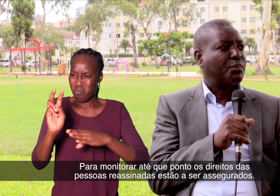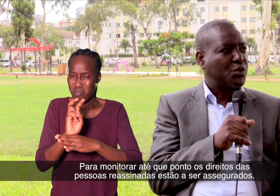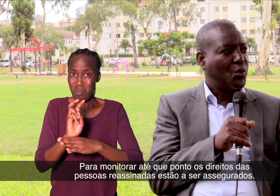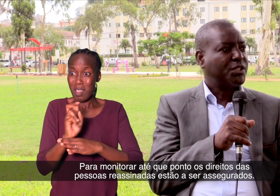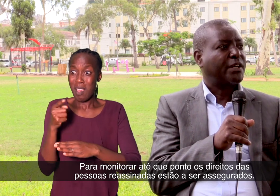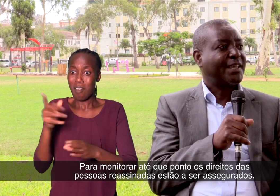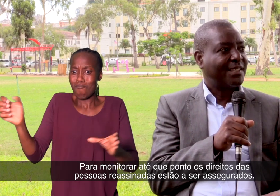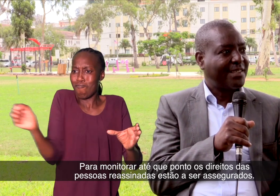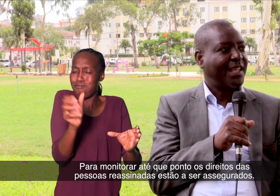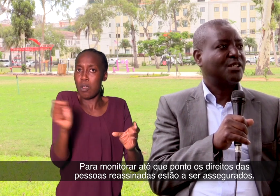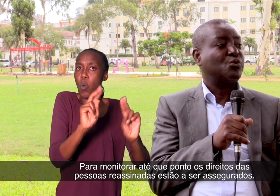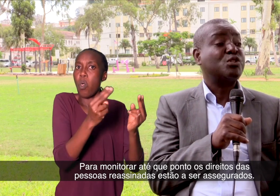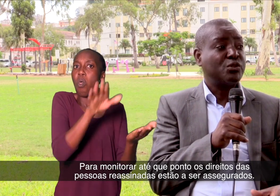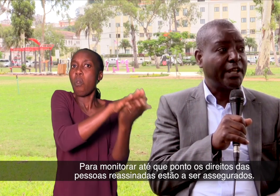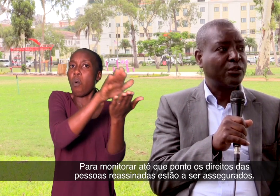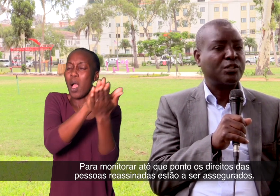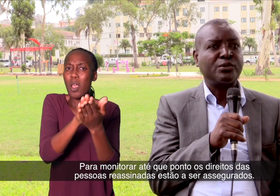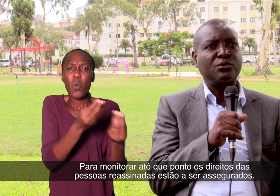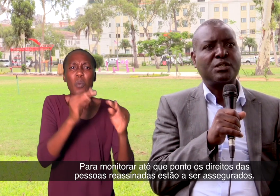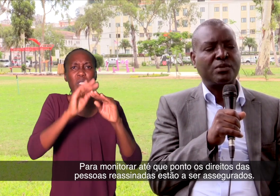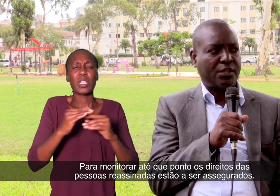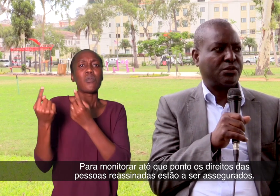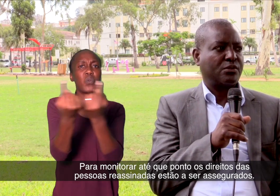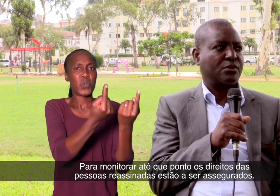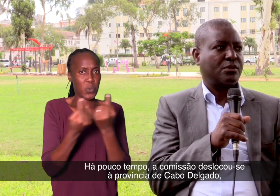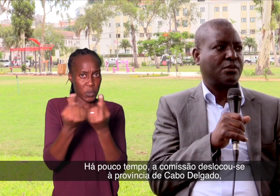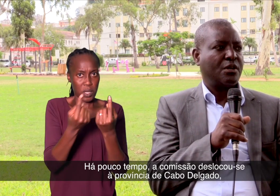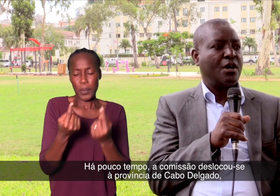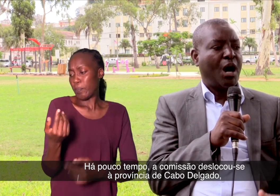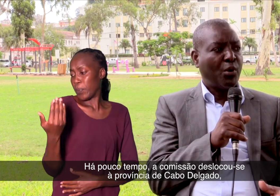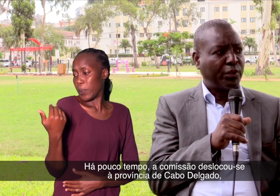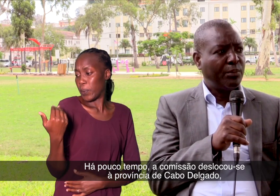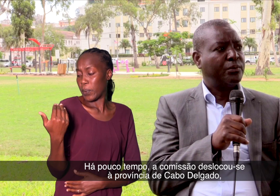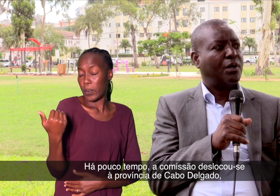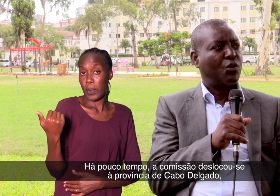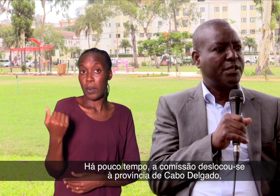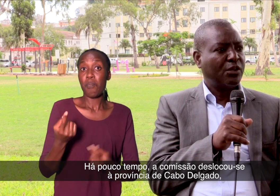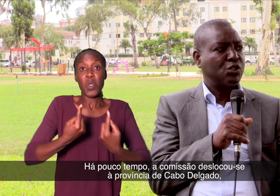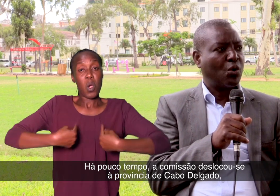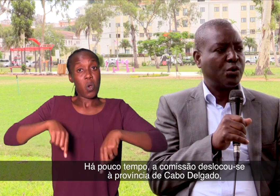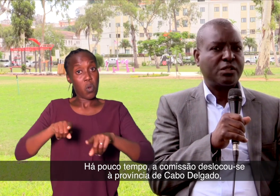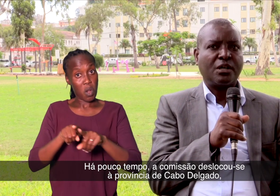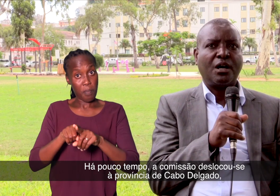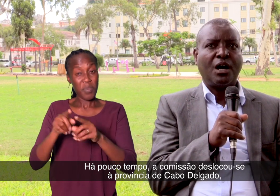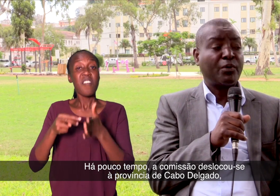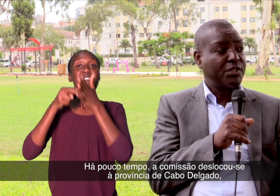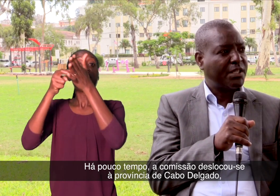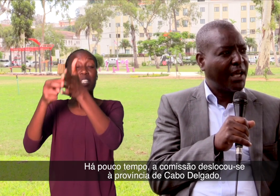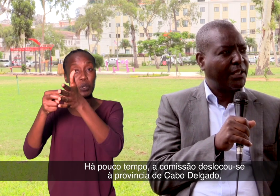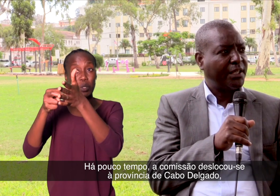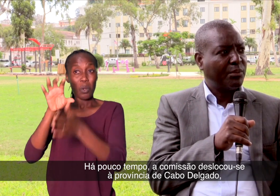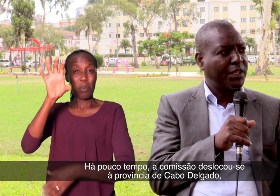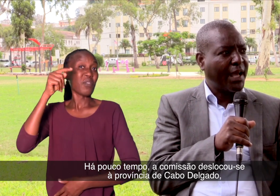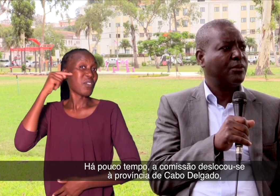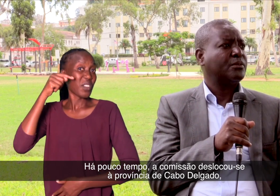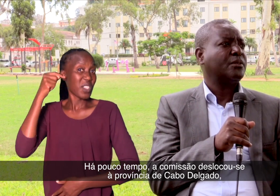as pessoas reassentadas, os seus direitos estão sendo assegurados. Há pouco tempo, a comissão deslocou-se à província